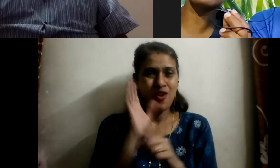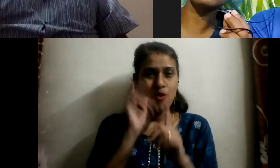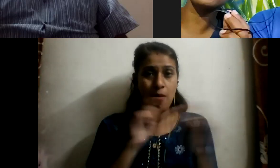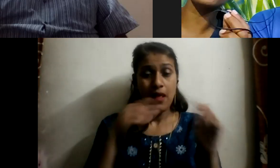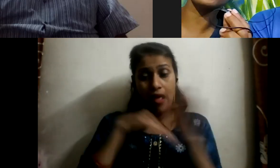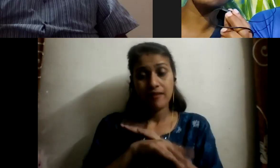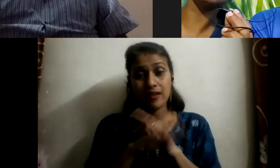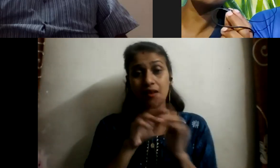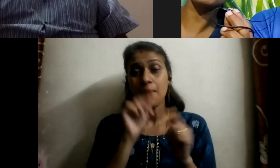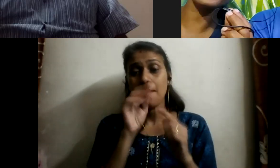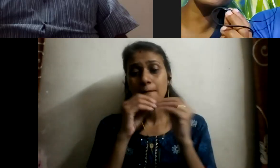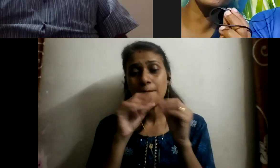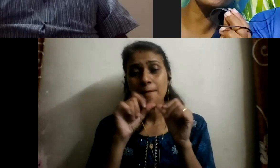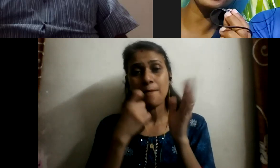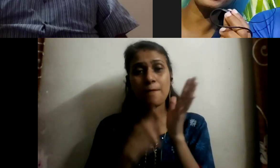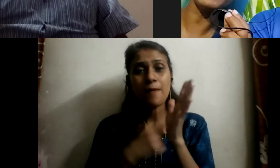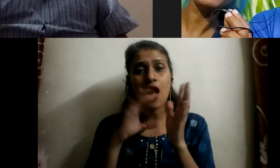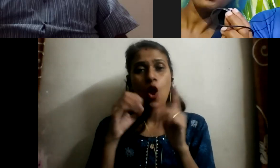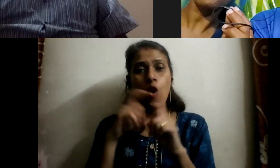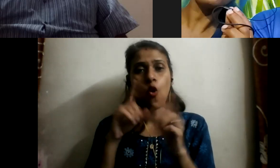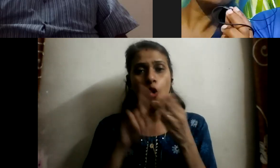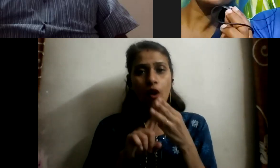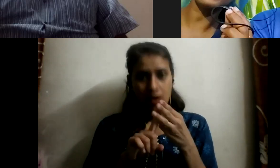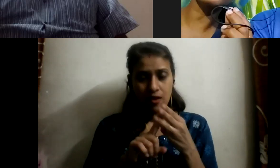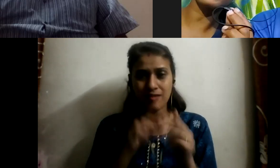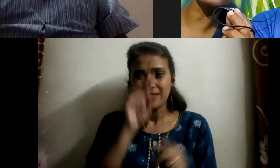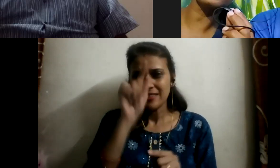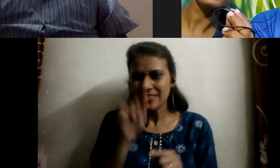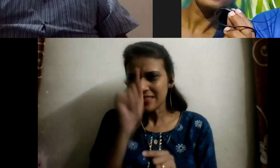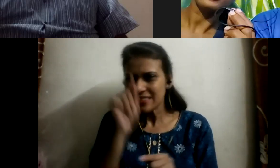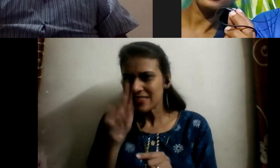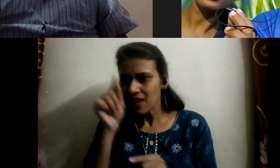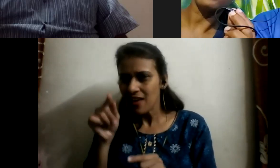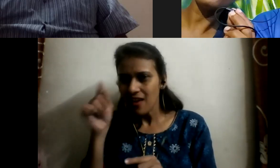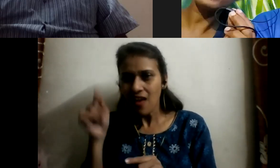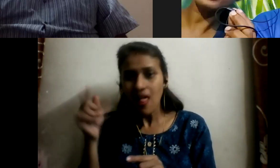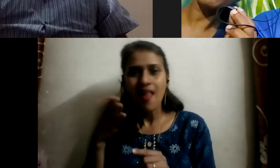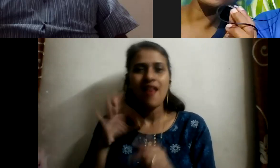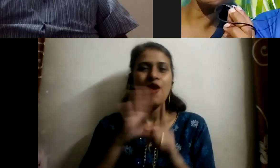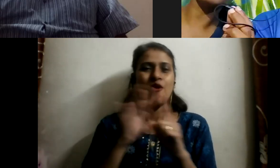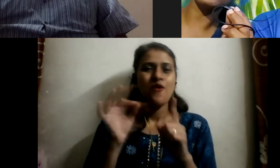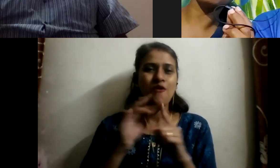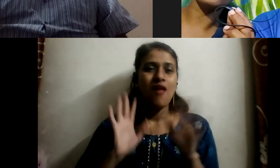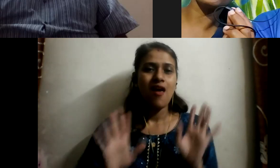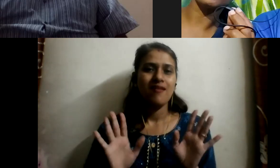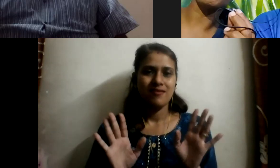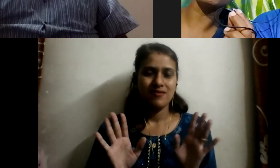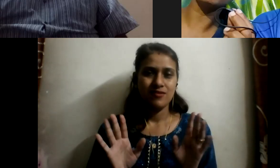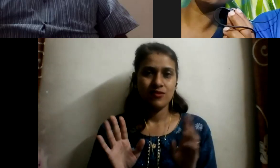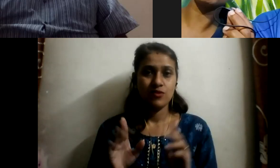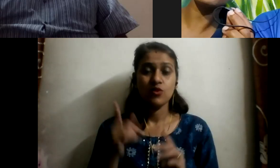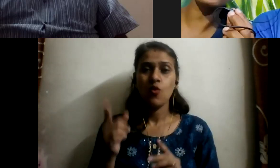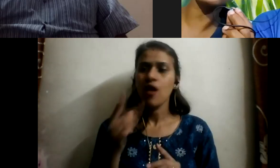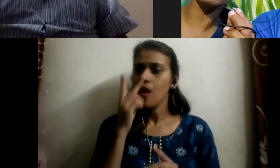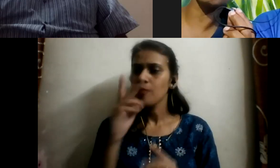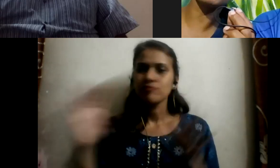प्रोडक्ट सिर्फ नहीं होता, उनका प्रोडक्ट भी होता है और उनके साथ साथ उनका नंबर हमने दिया हुआ है। हमें उसमें